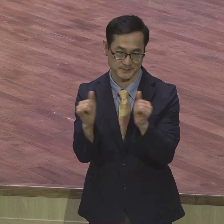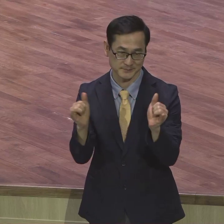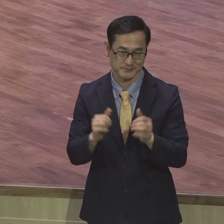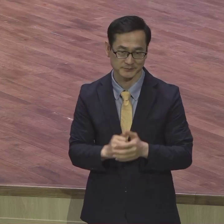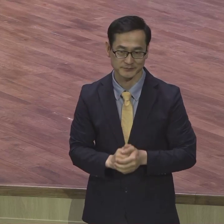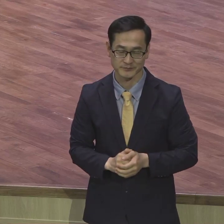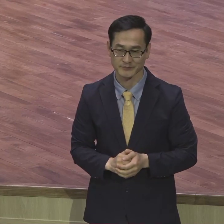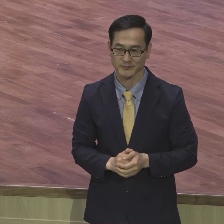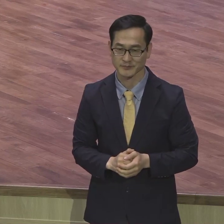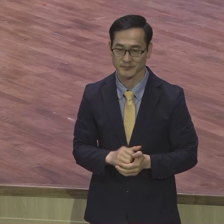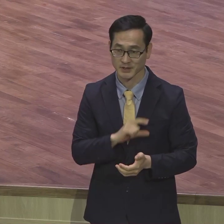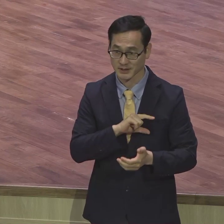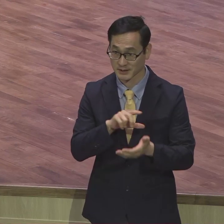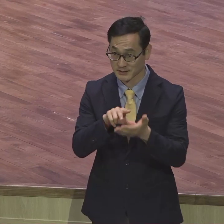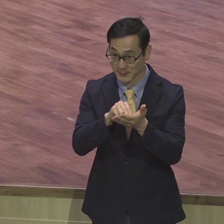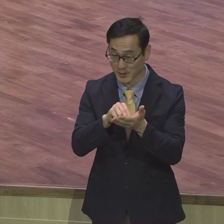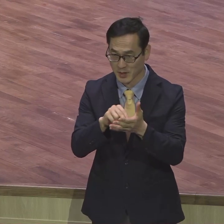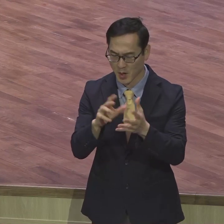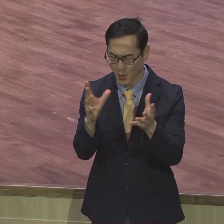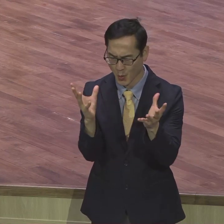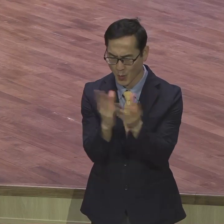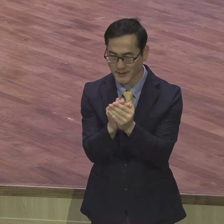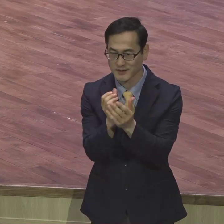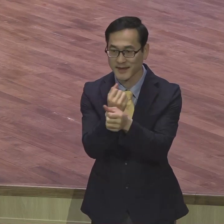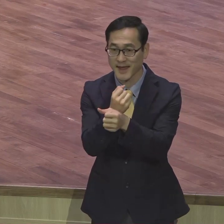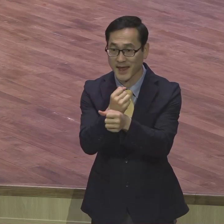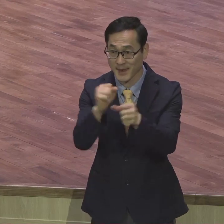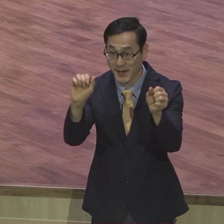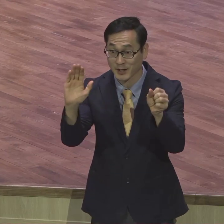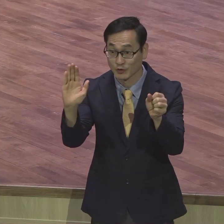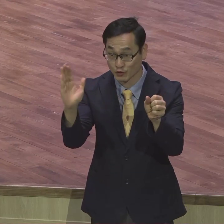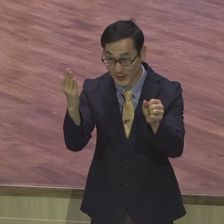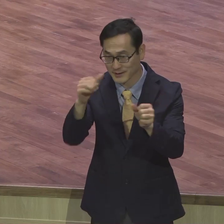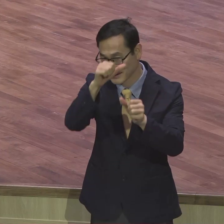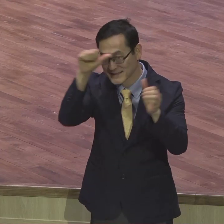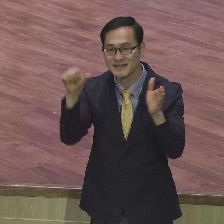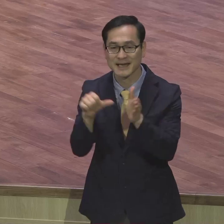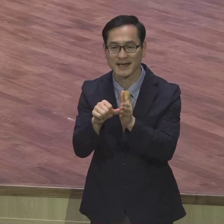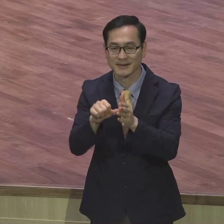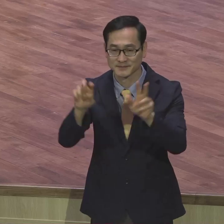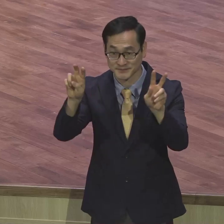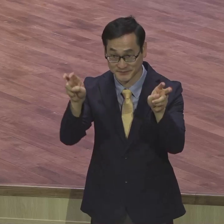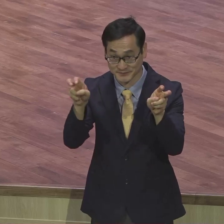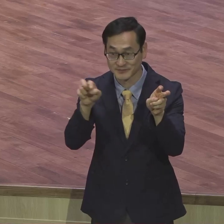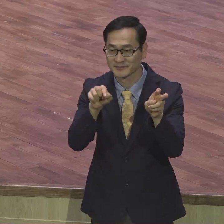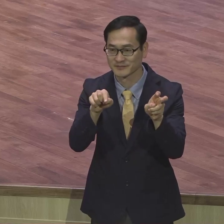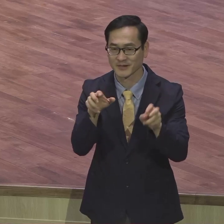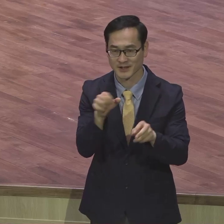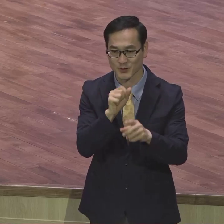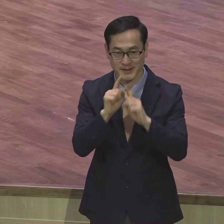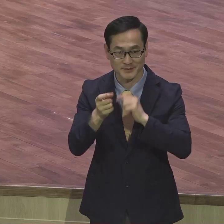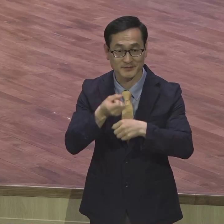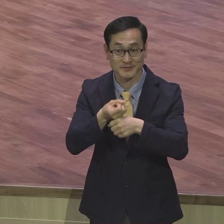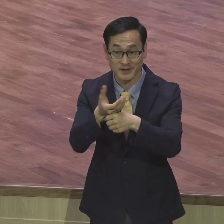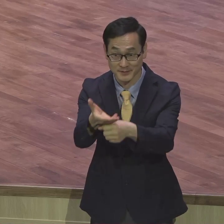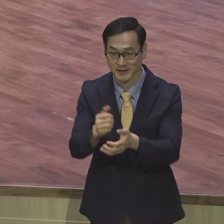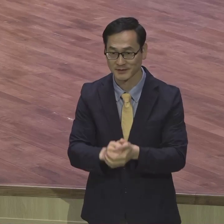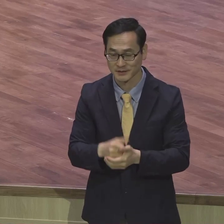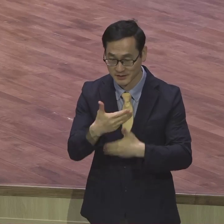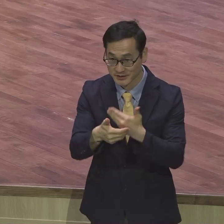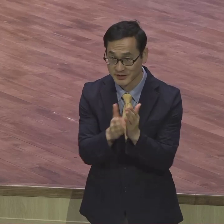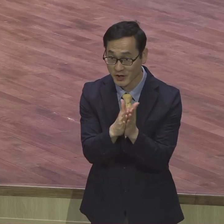해방된 인생이라는 제목을 말씀을 드립니다. 성경 66권 말씀